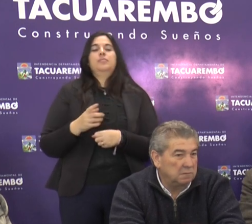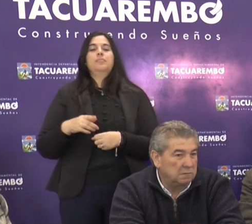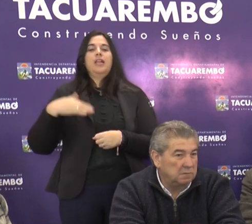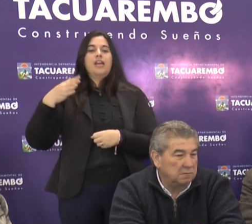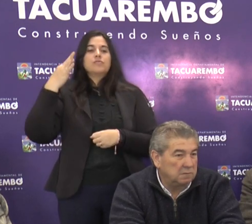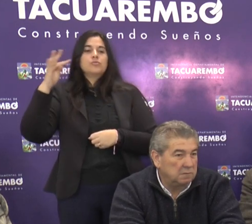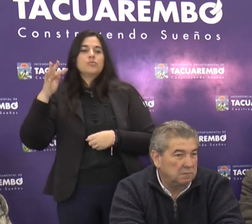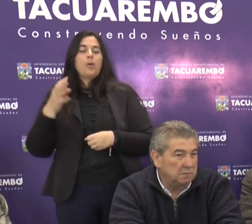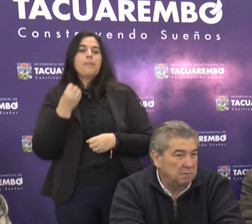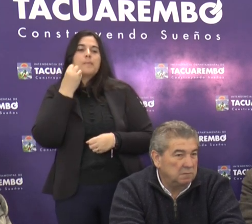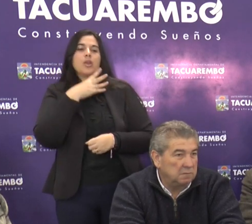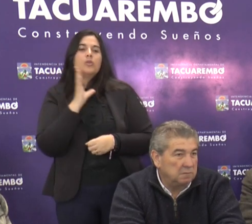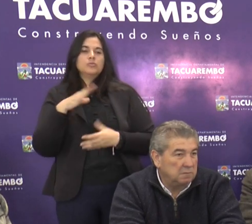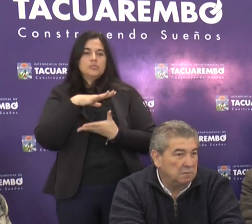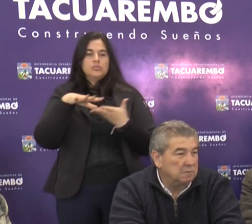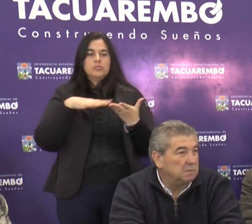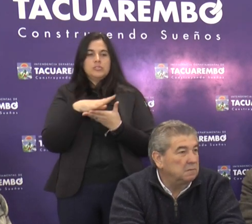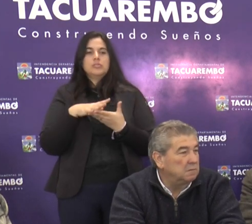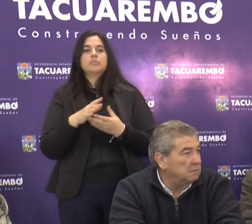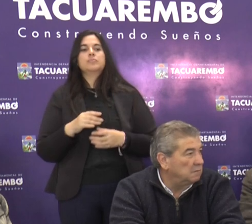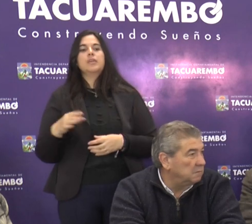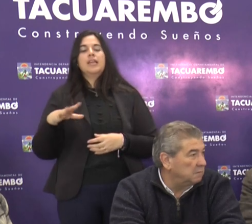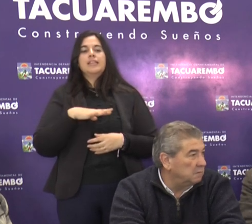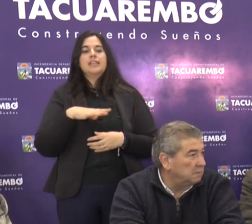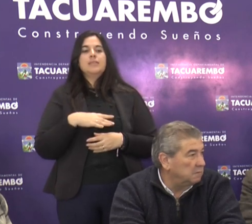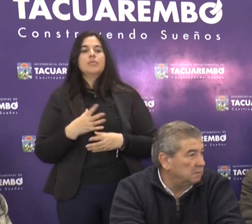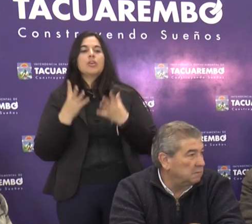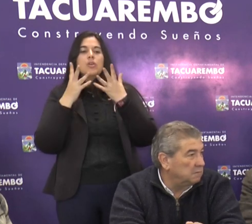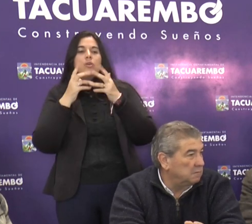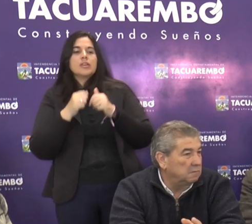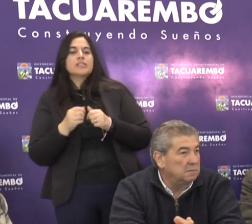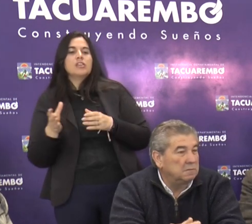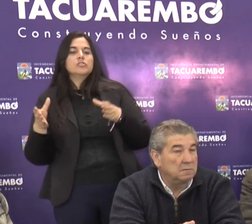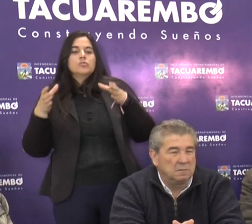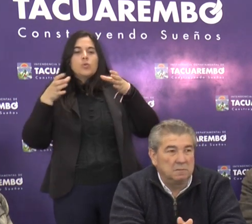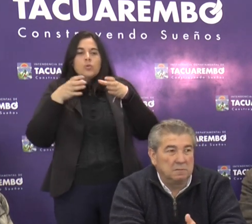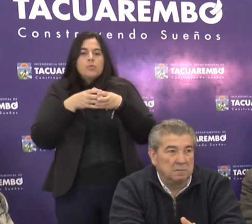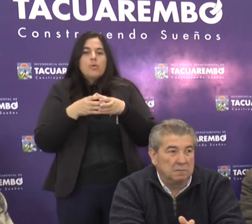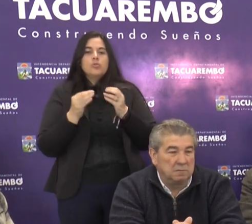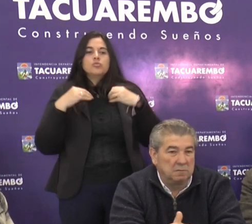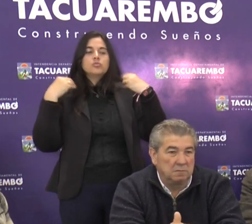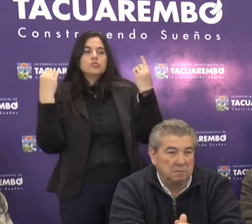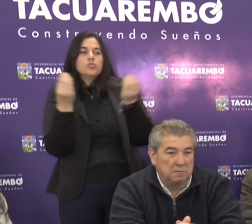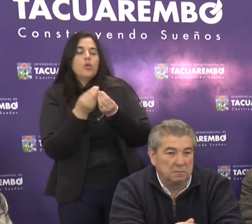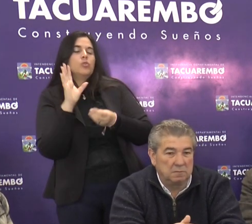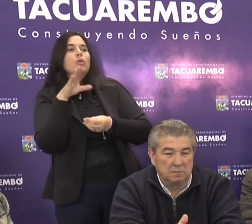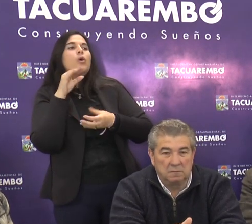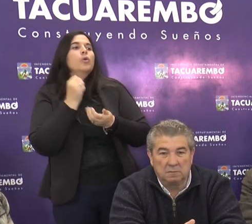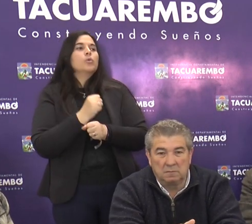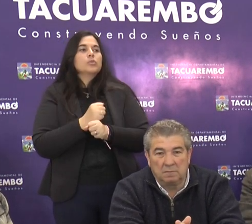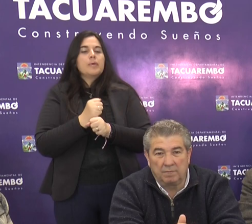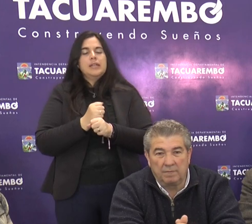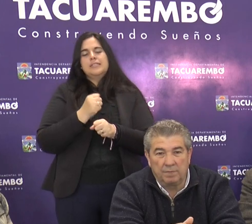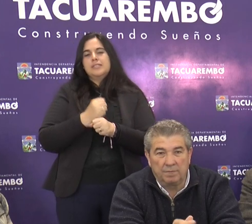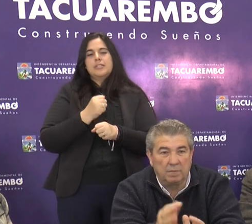nuestros departamentos y no coordinamos nada. No, acá tenemos que coordinar políticas en conjunto, llevarlas a cabo y ser realmente un